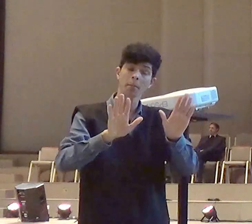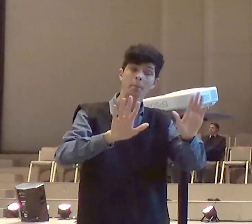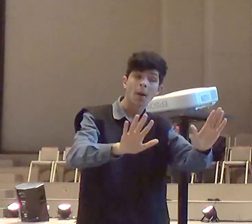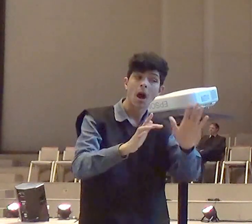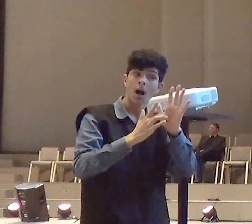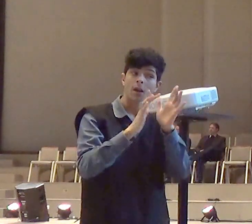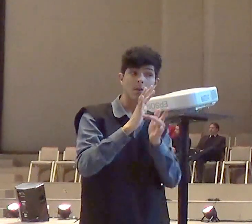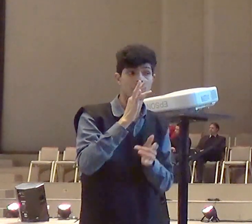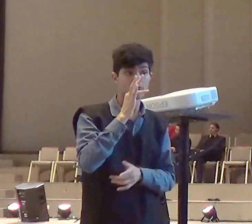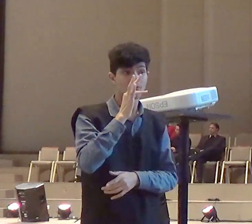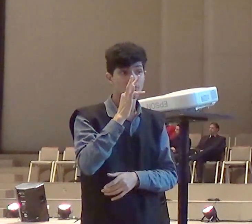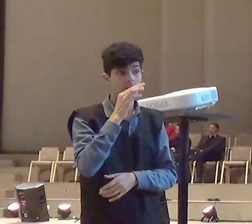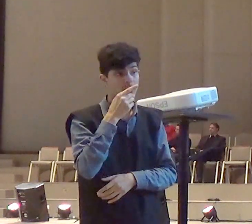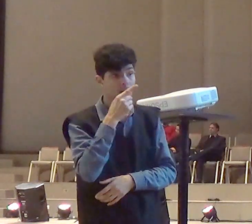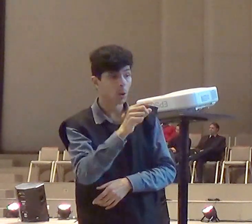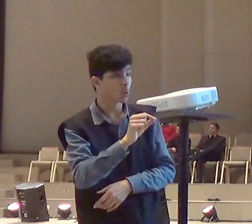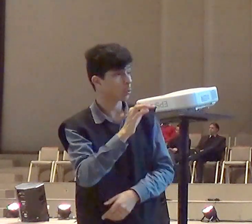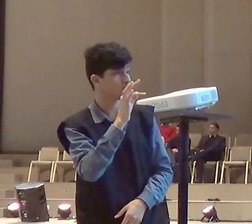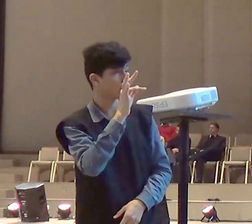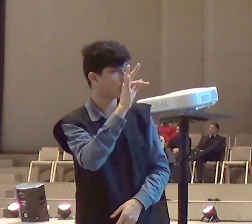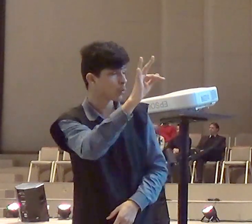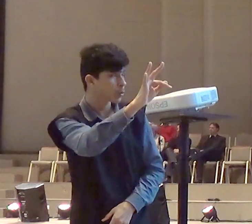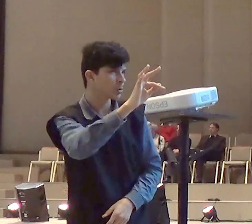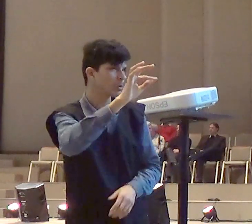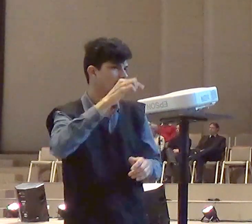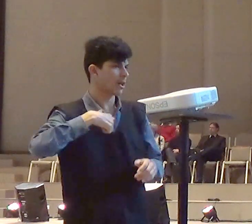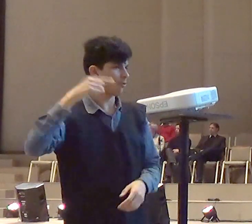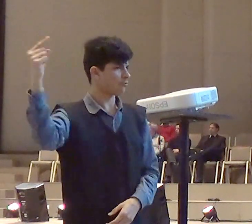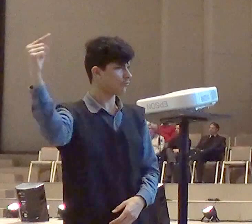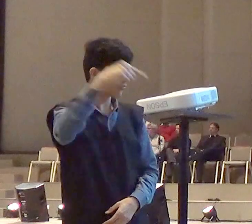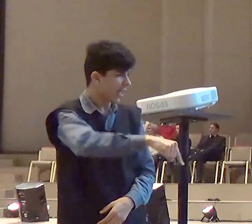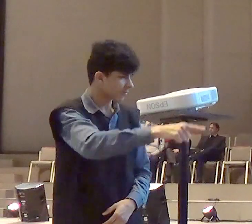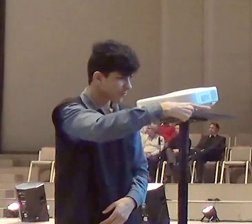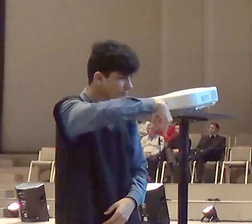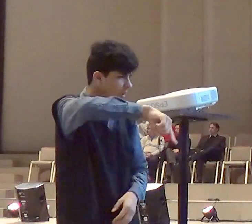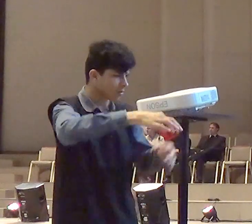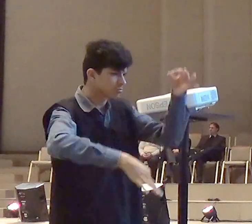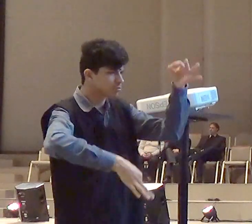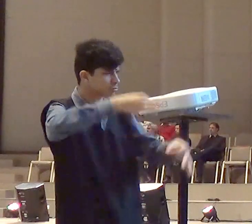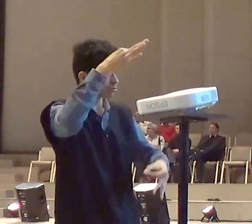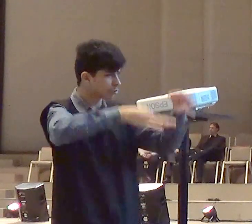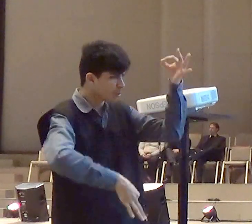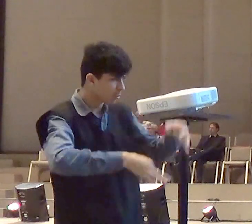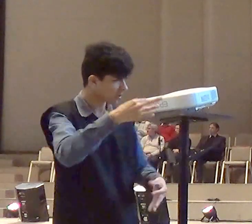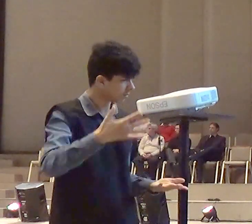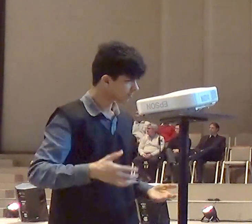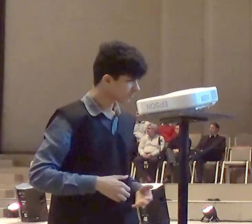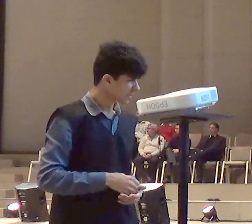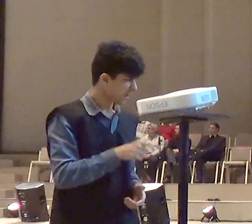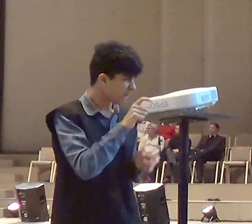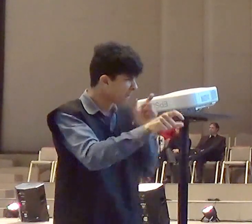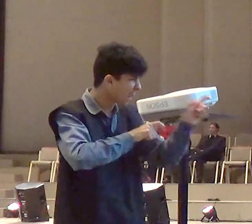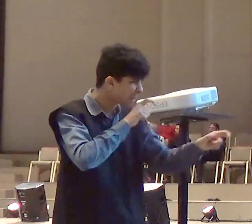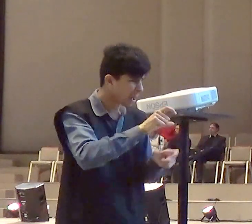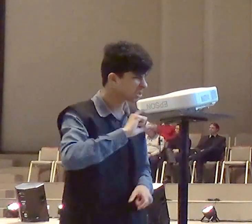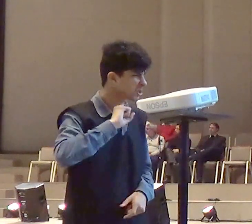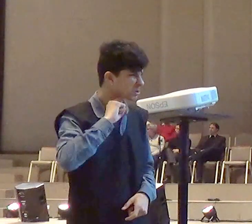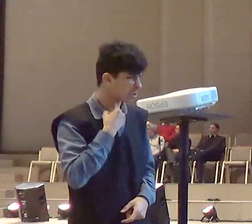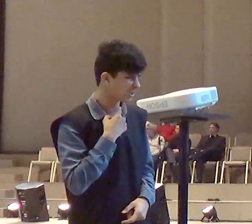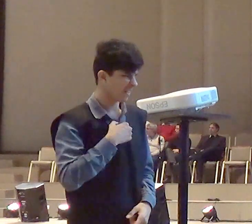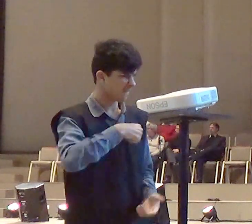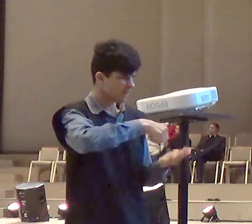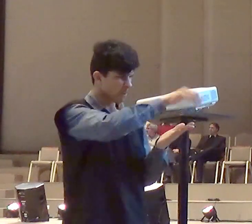prestar contas de toda palavra inútil que falou